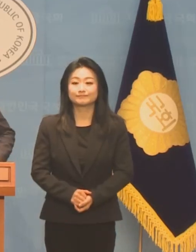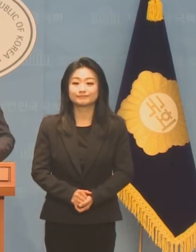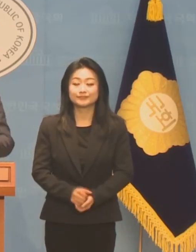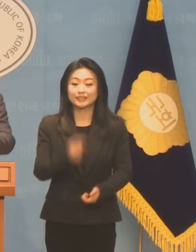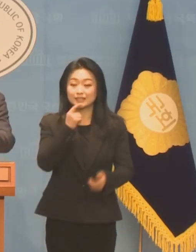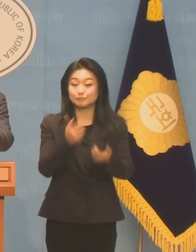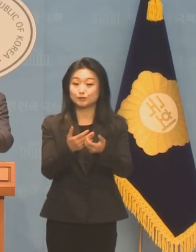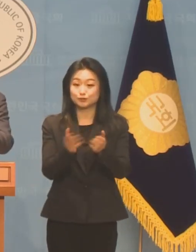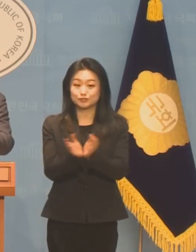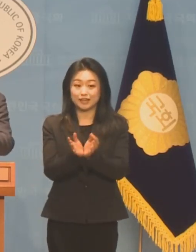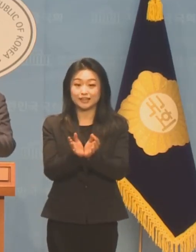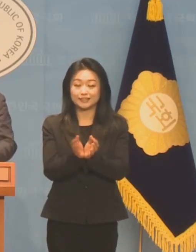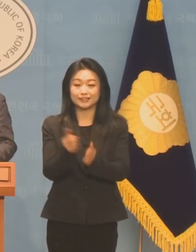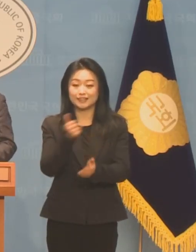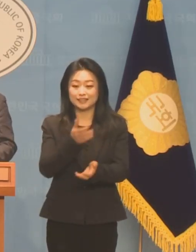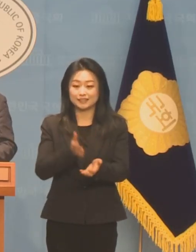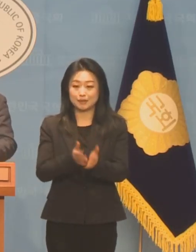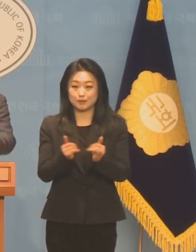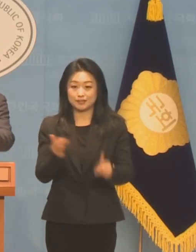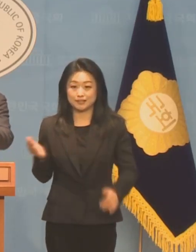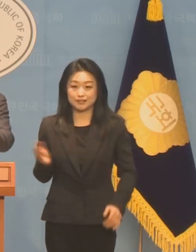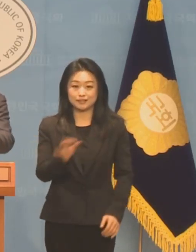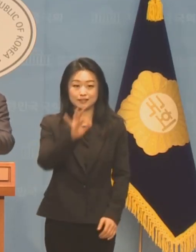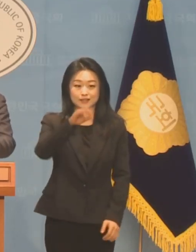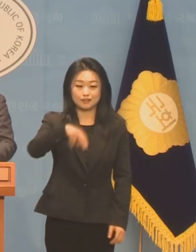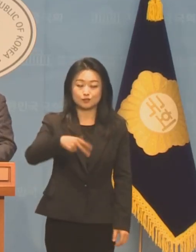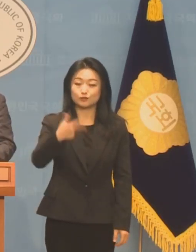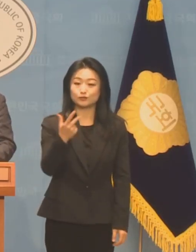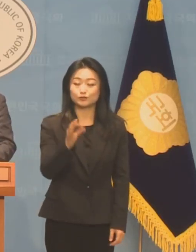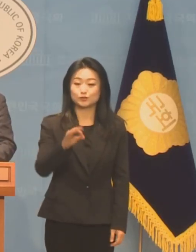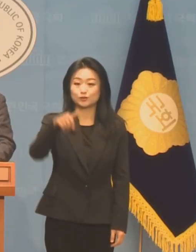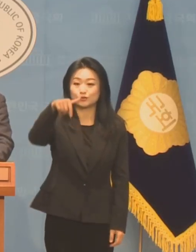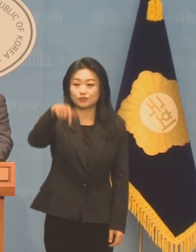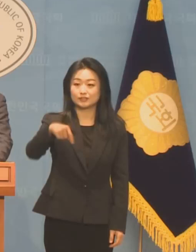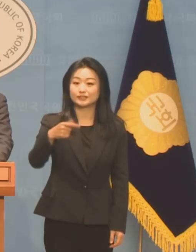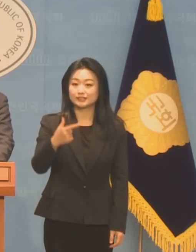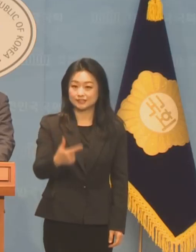네, 더불어민주당 원내대변인 윤종군입니다. 두 건 브리핑하도록 하겠습니다.